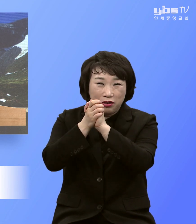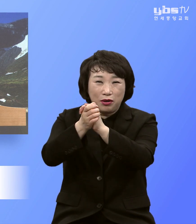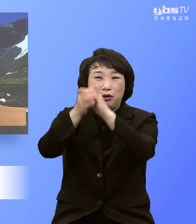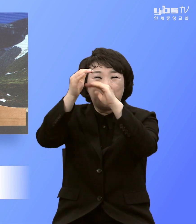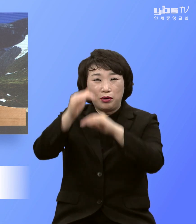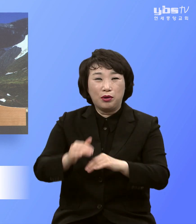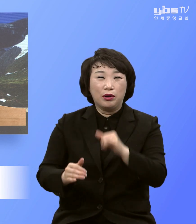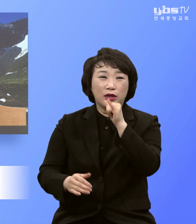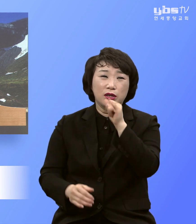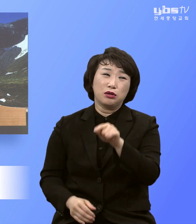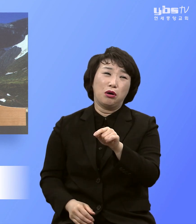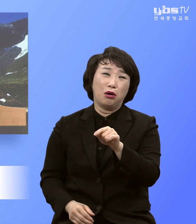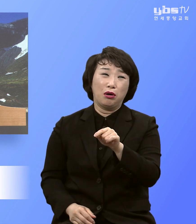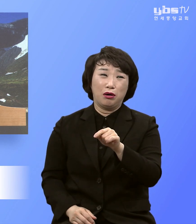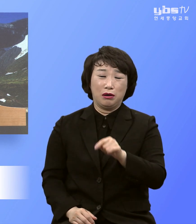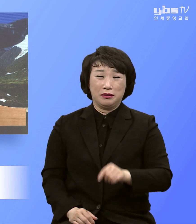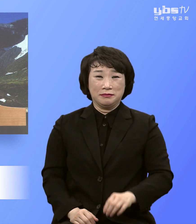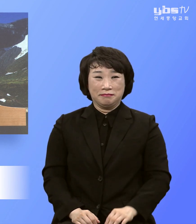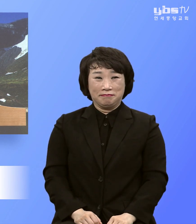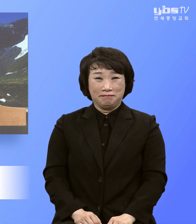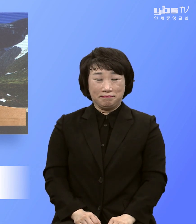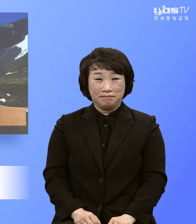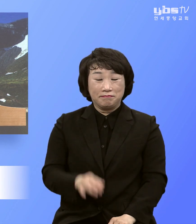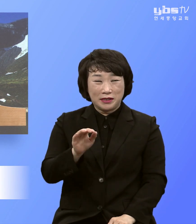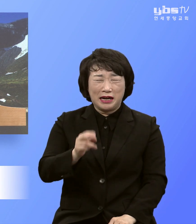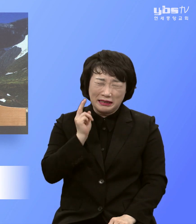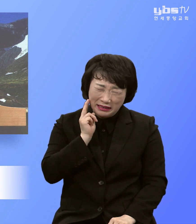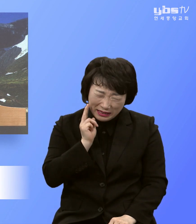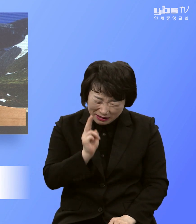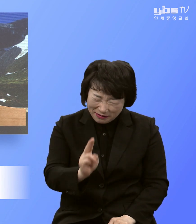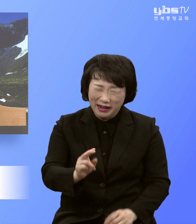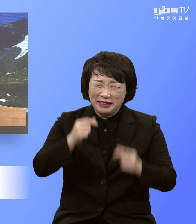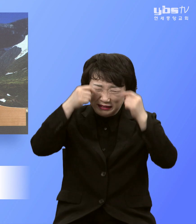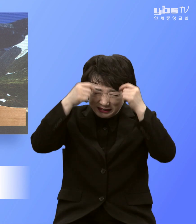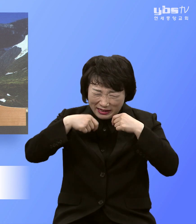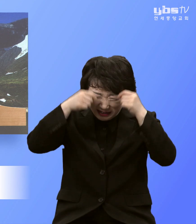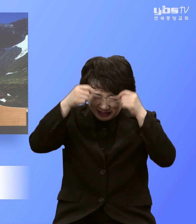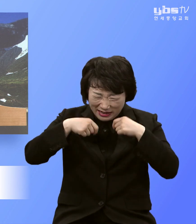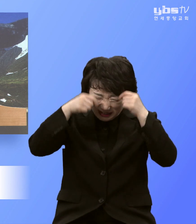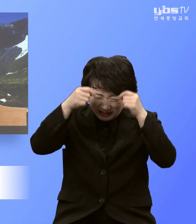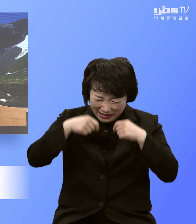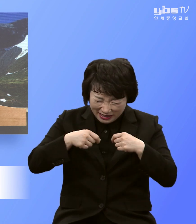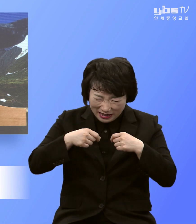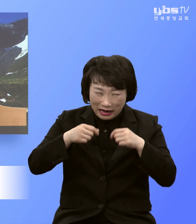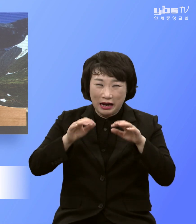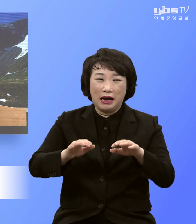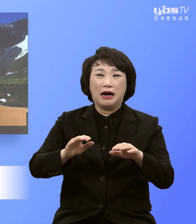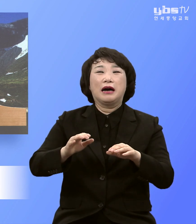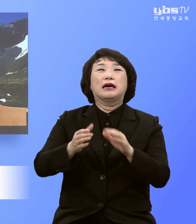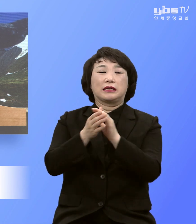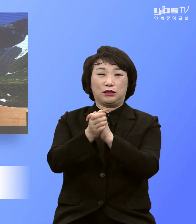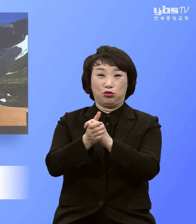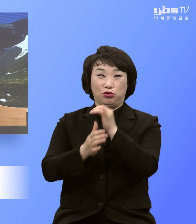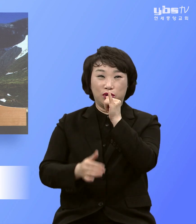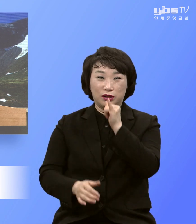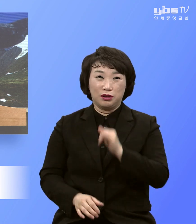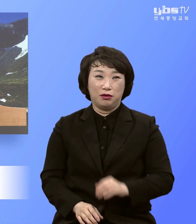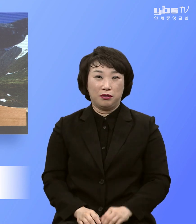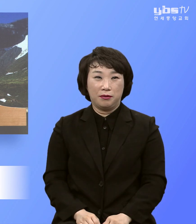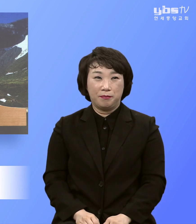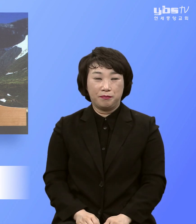애절한 기도, 이게 심한 통곡과 눈물로